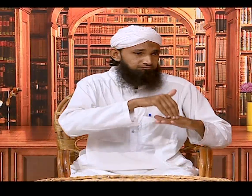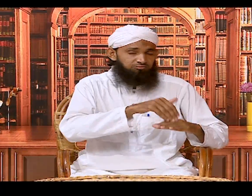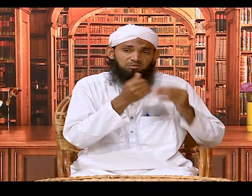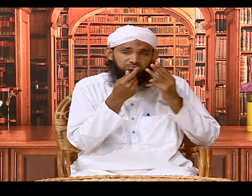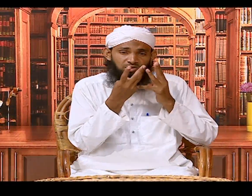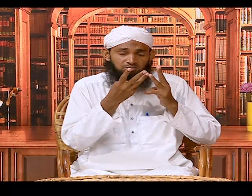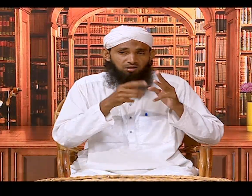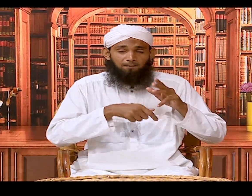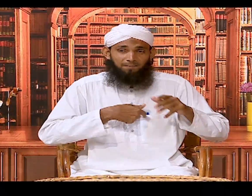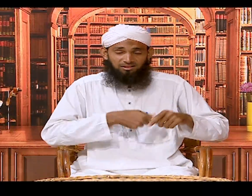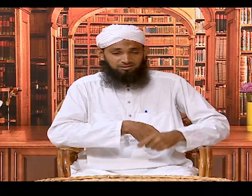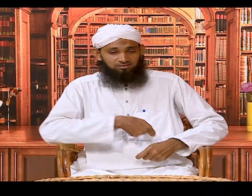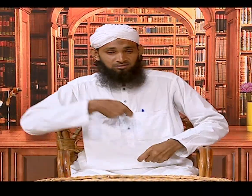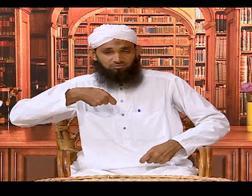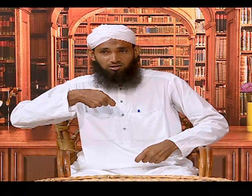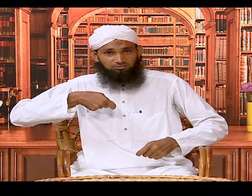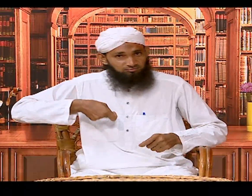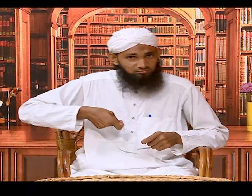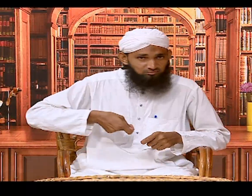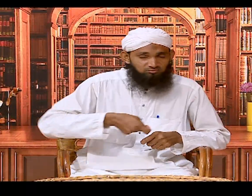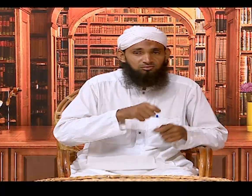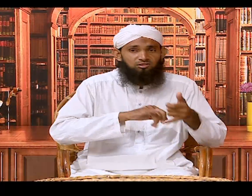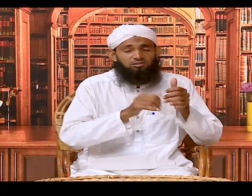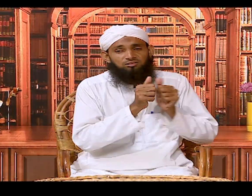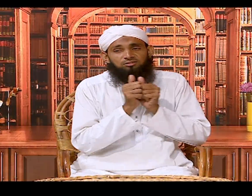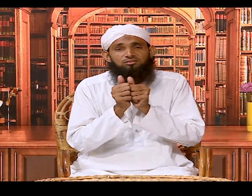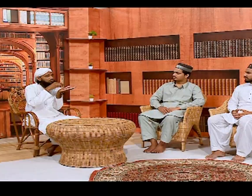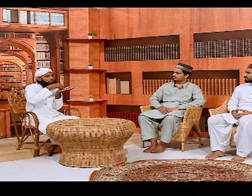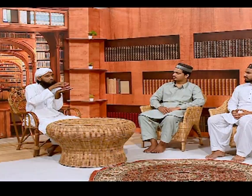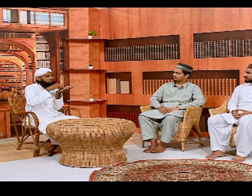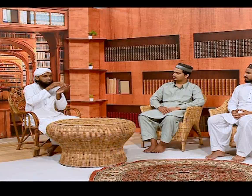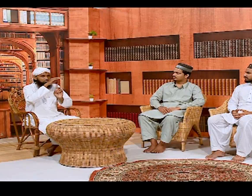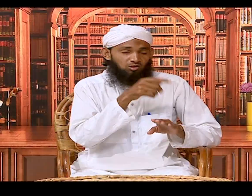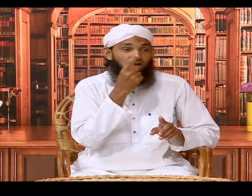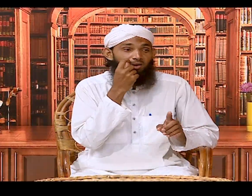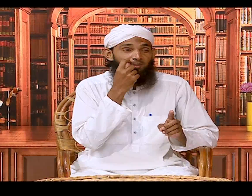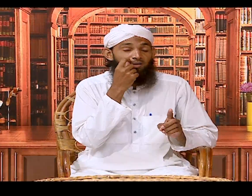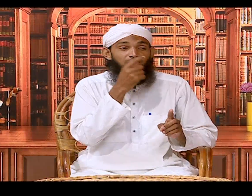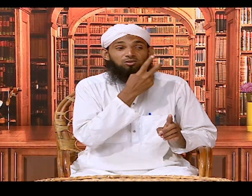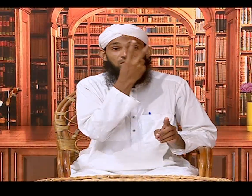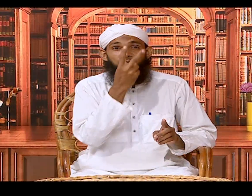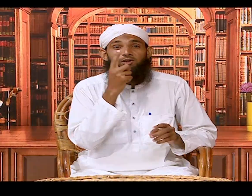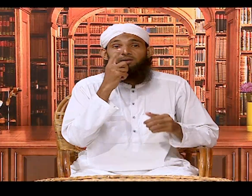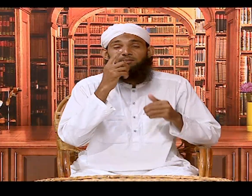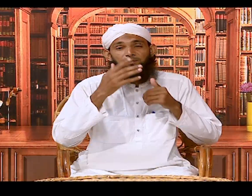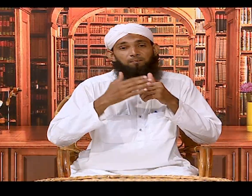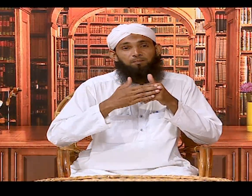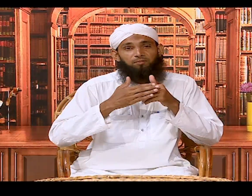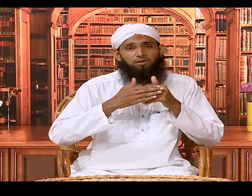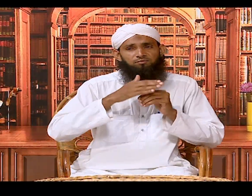تلوار لے کر حضرت عثمان غنی رضی اللہ عنہ کے قریب پہنچا تو آپ کی زوجہ محترمہ رضی اللہ عنہا